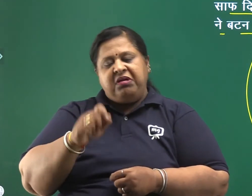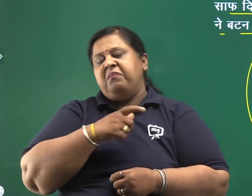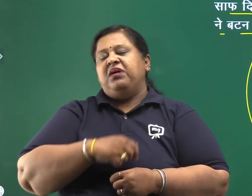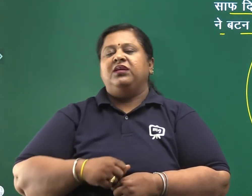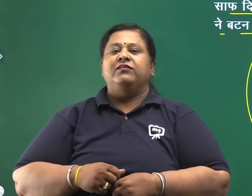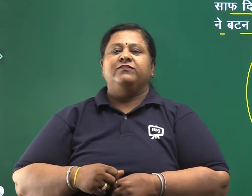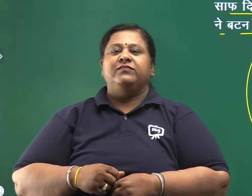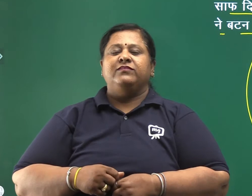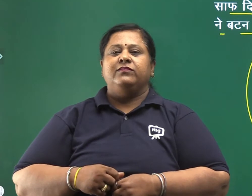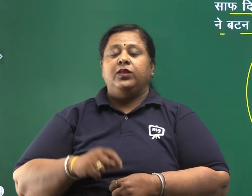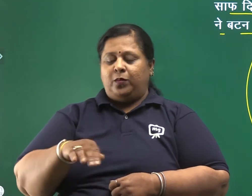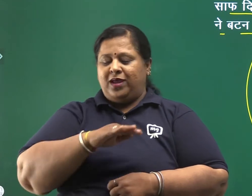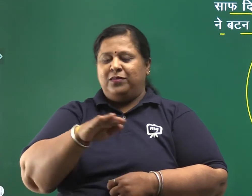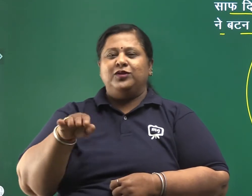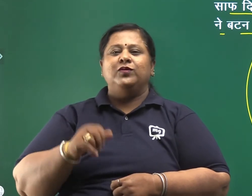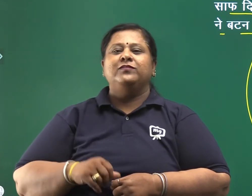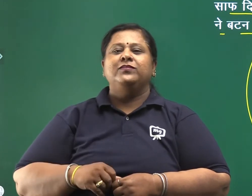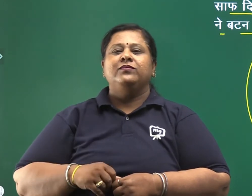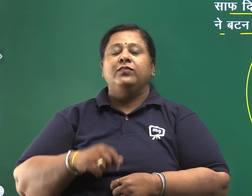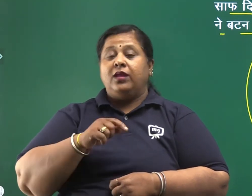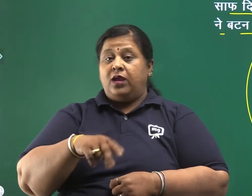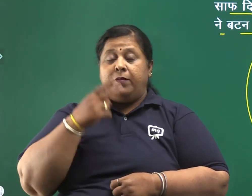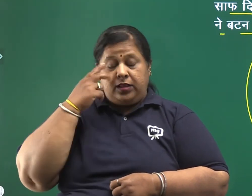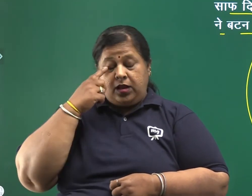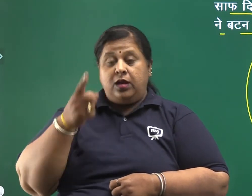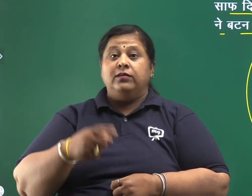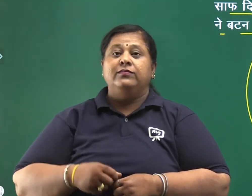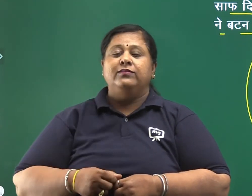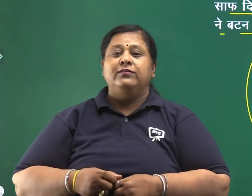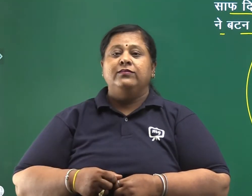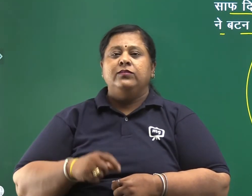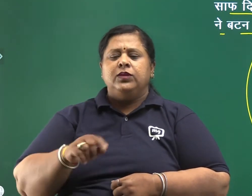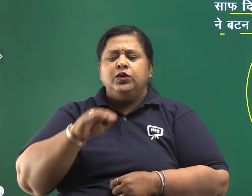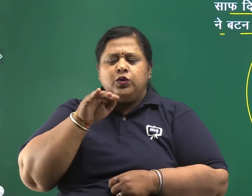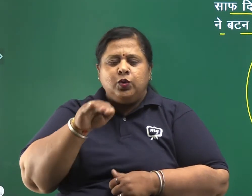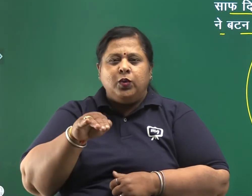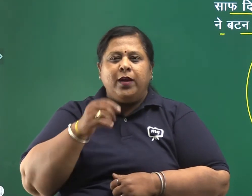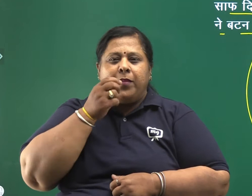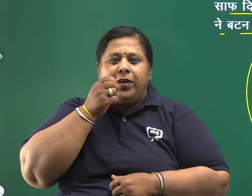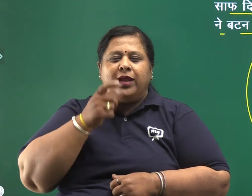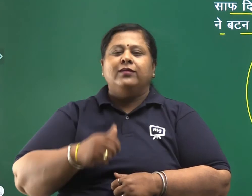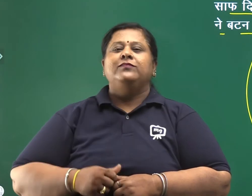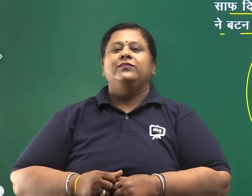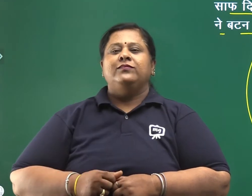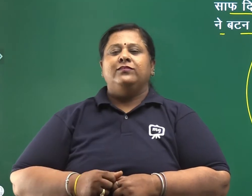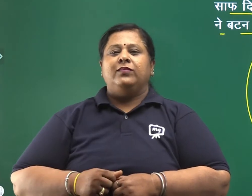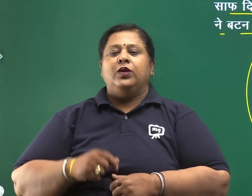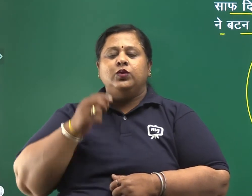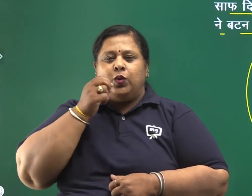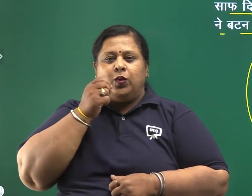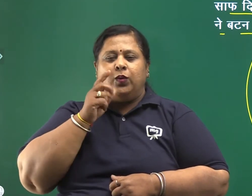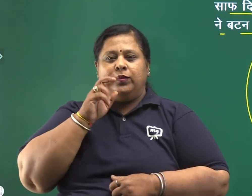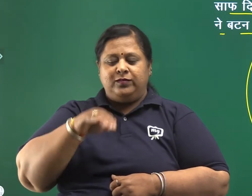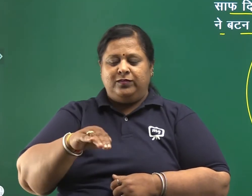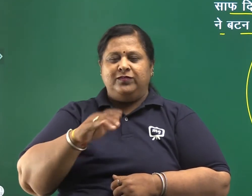हैं। तो प्यारे बच्चों, यहाँ हमने देखा कि छोटू के पापा ने छोटू को